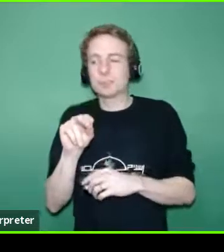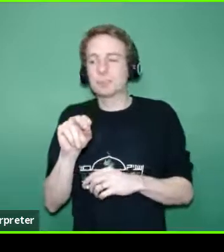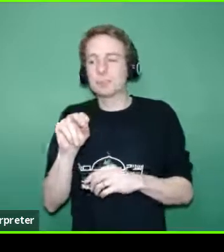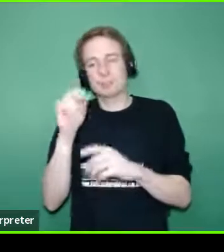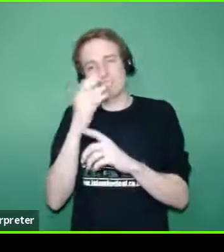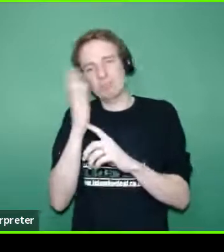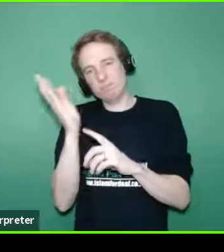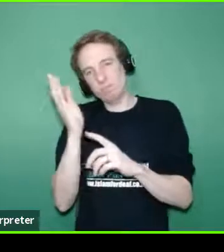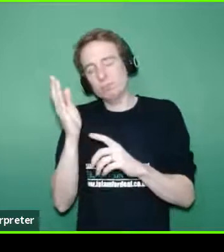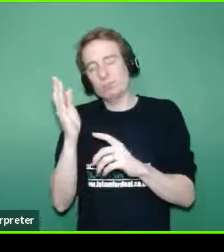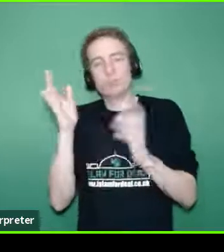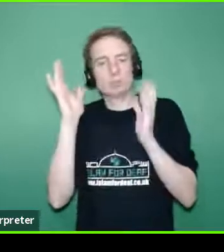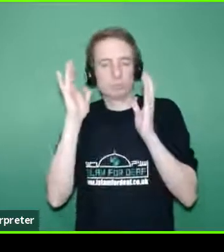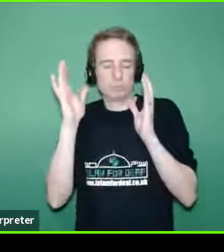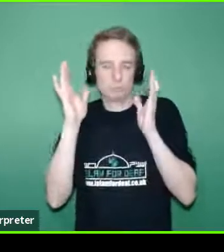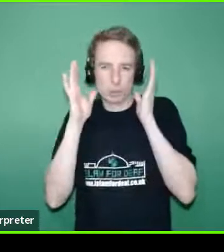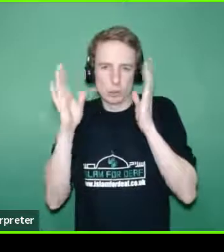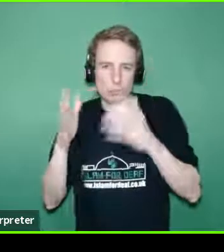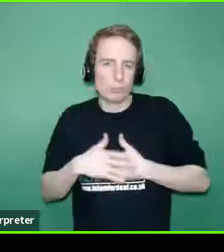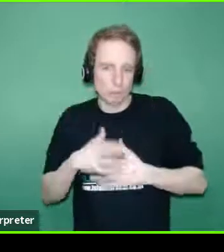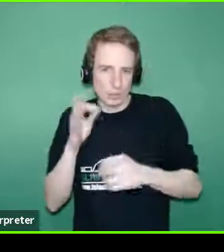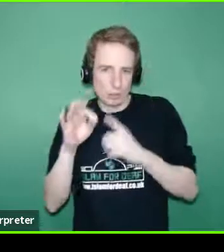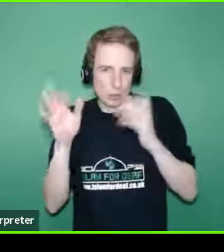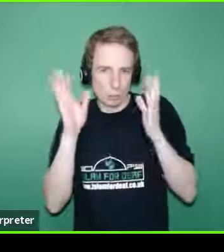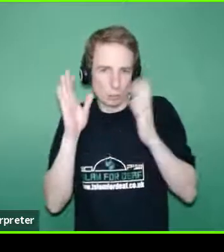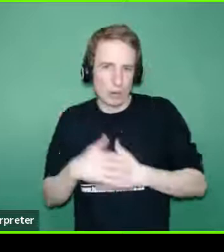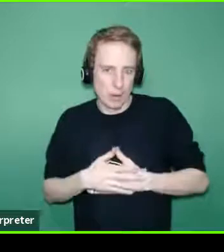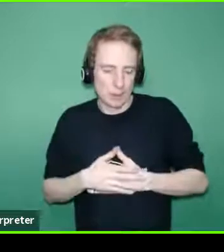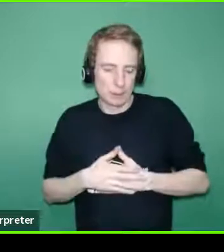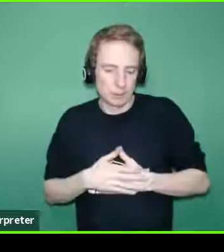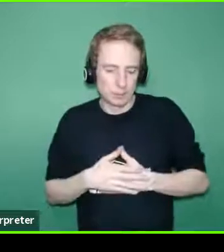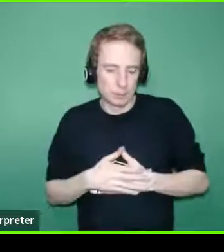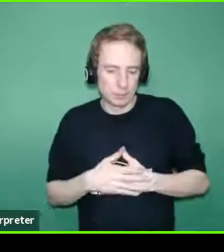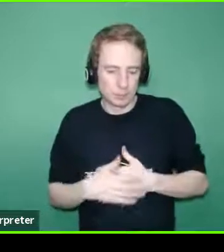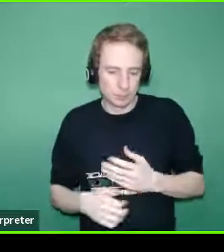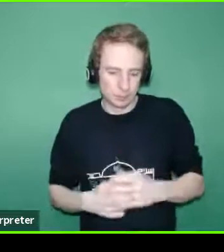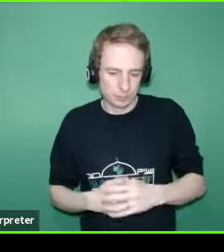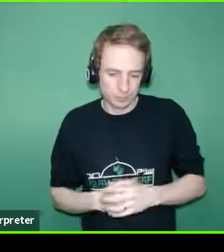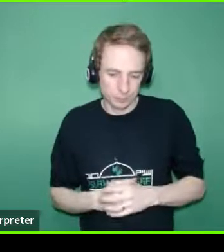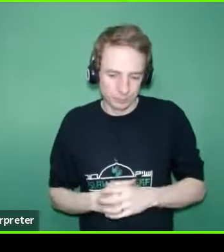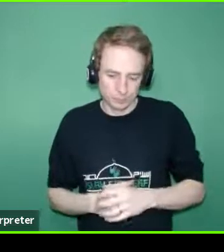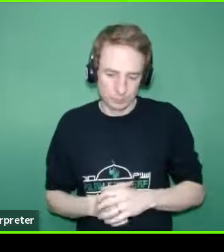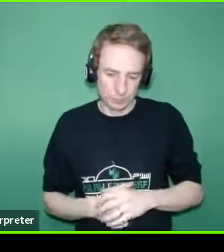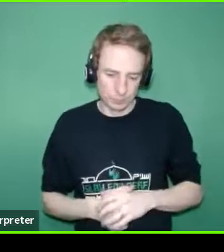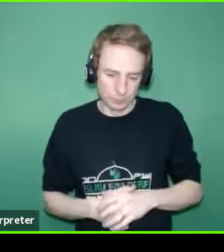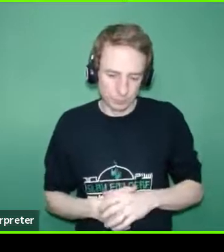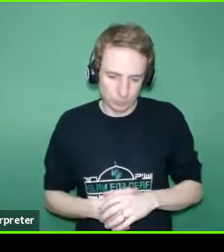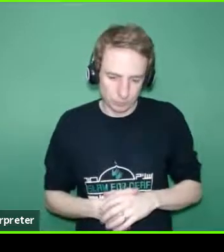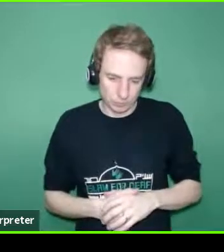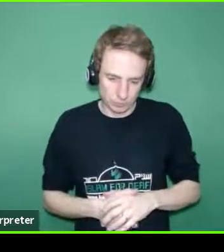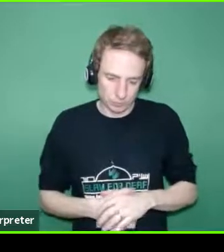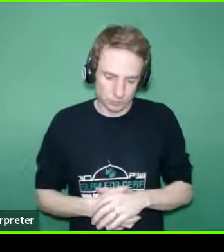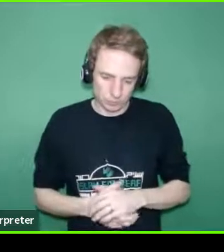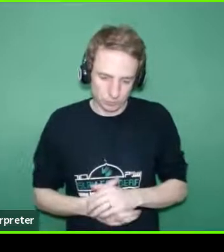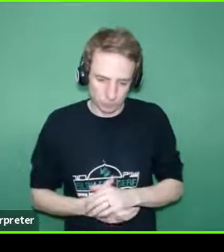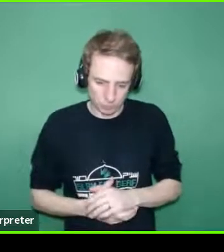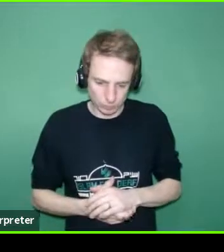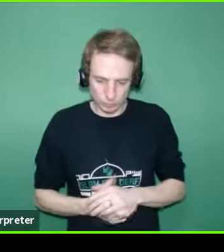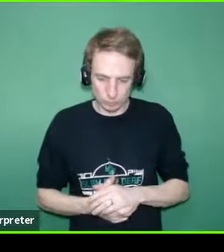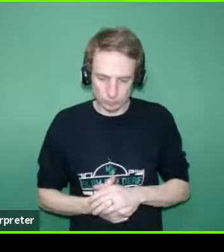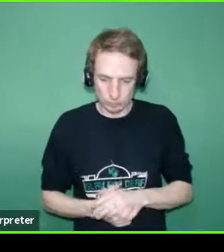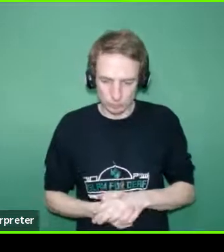prayer. يقرأ في كل ركعة بفاتحة الكتاب مرة واحدة، وسورة